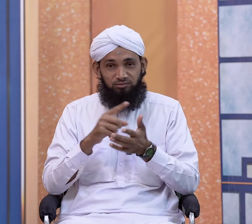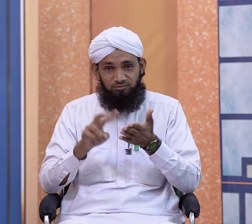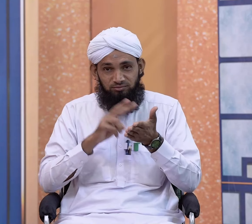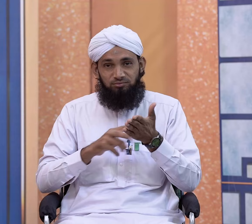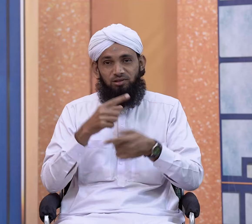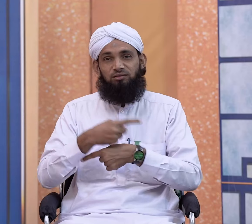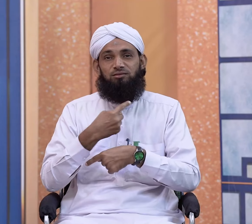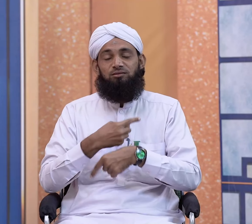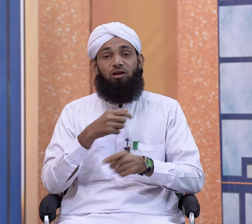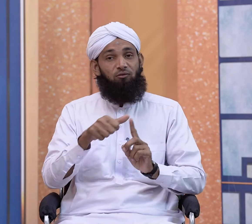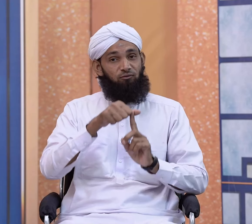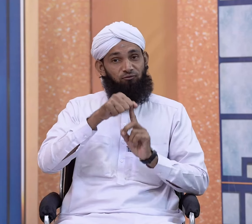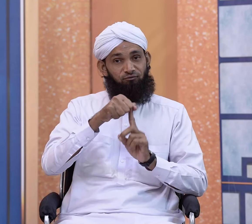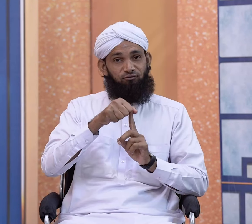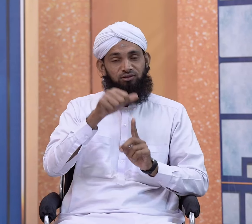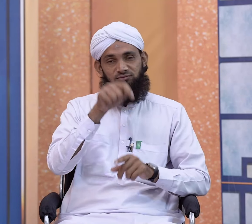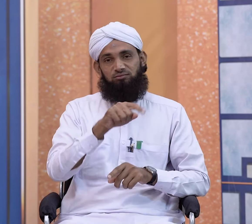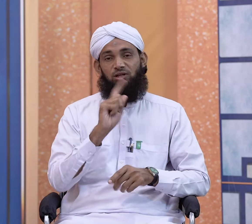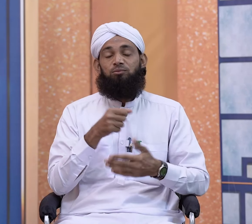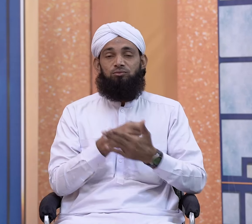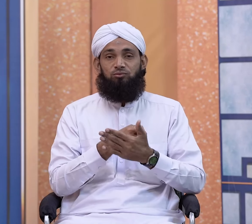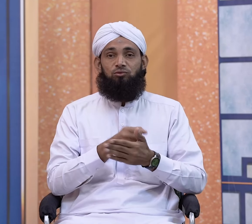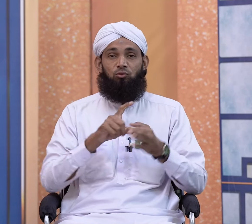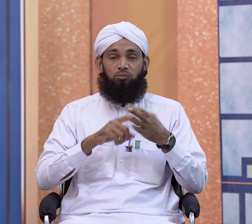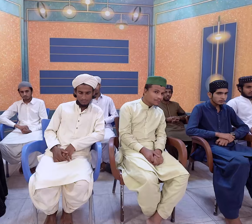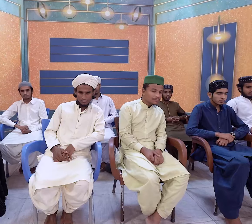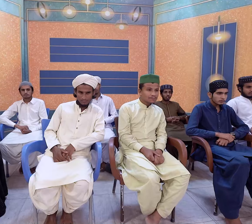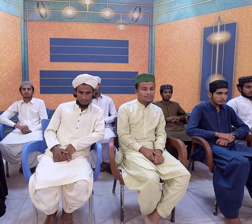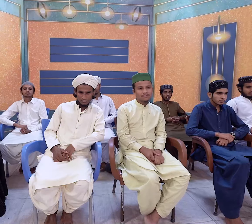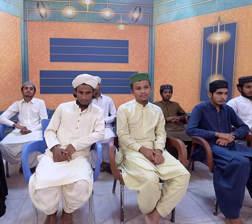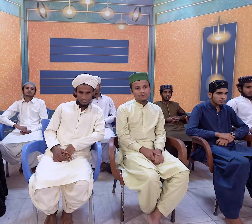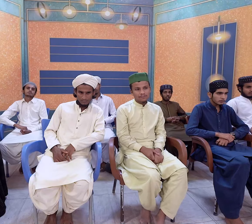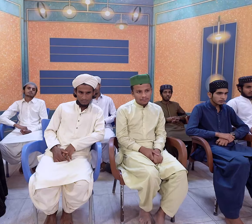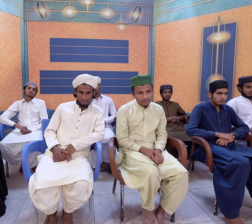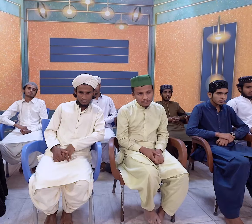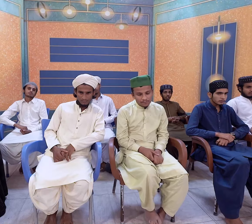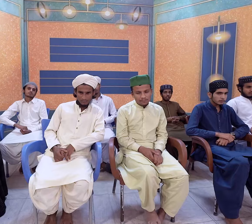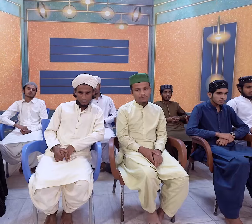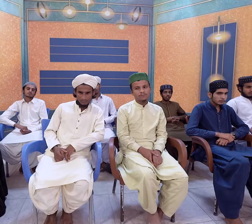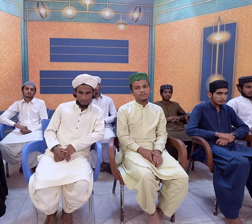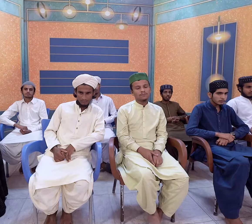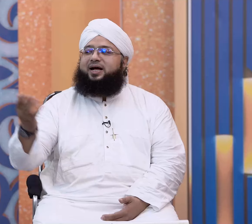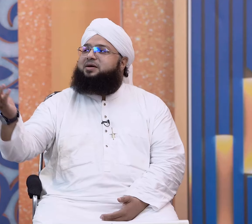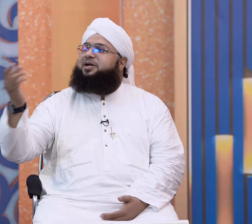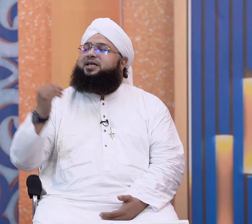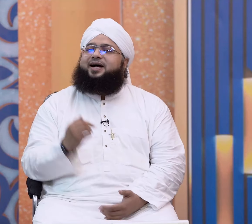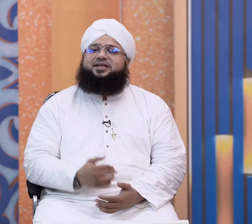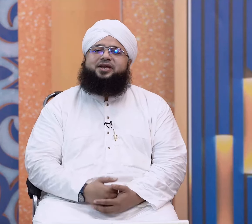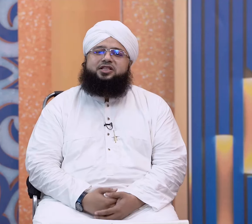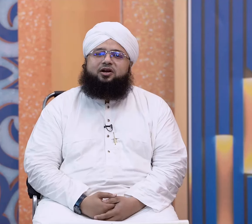علوم میں سے ہے۔ آپ کو قرآن پاک پڑھنا آنا چاہیے۔ جی، اسی کے ساتھ ہمارے سیگمنٹ کا وقت ختم ہوا۔ آئیے بڑھتے ہیں حاضرین کی طرف کہ